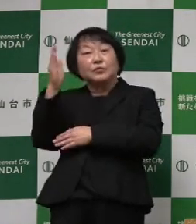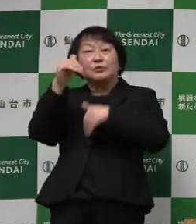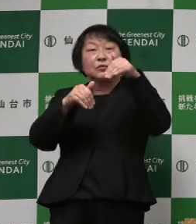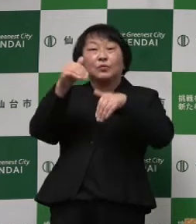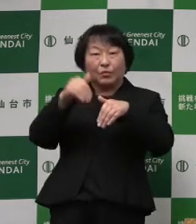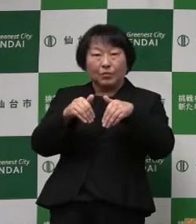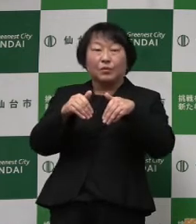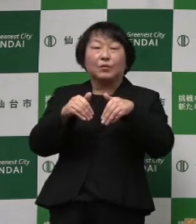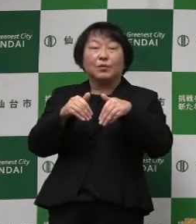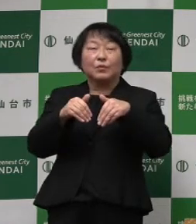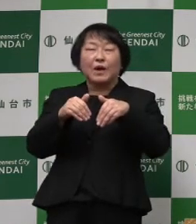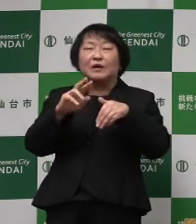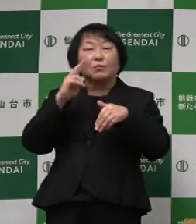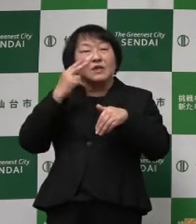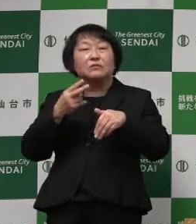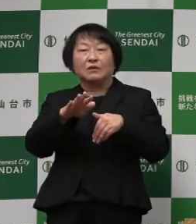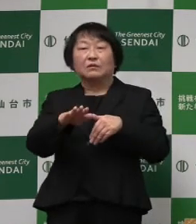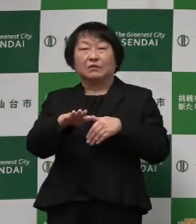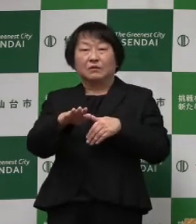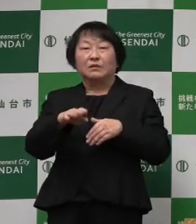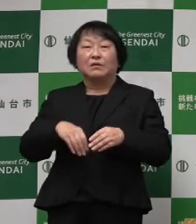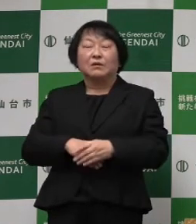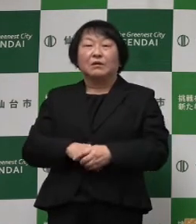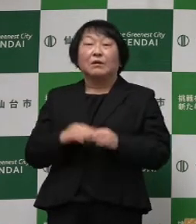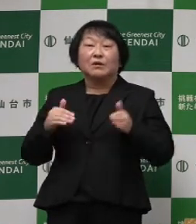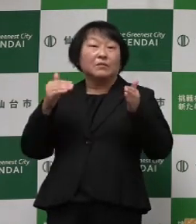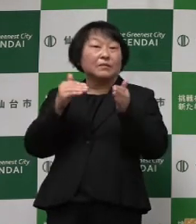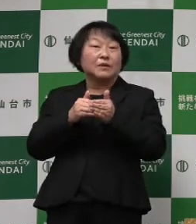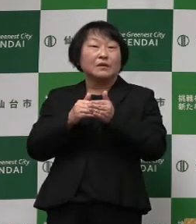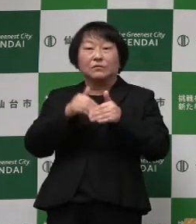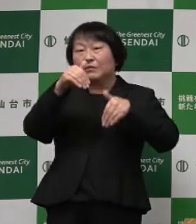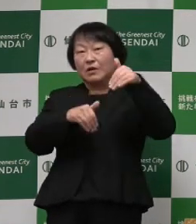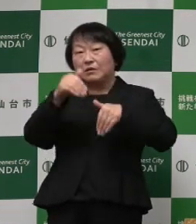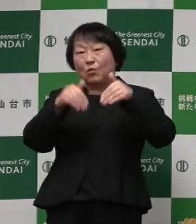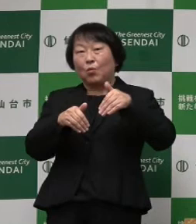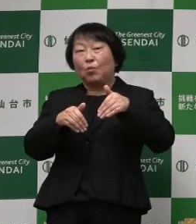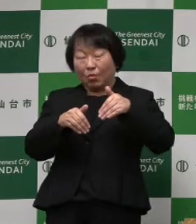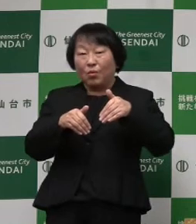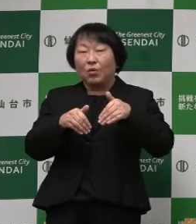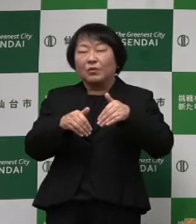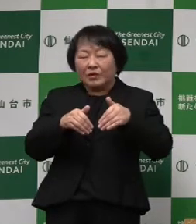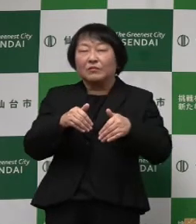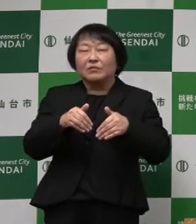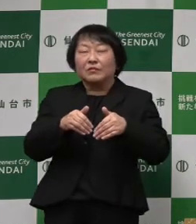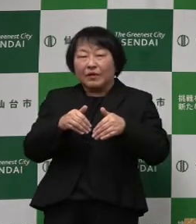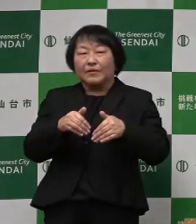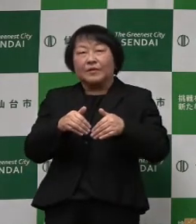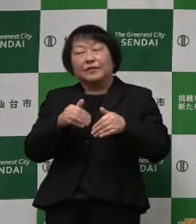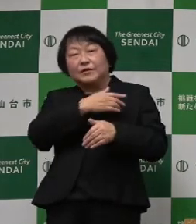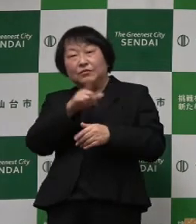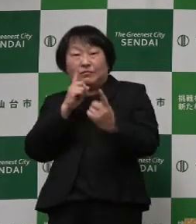ね、ミスがございました。これはこれまでの選挙を検証してさまざま対策を取ってきた中